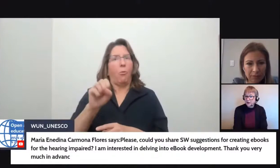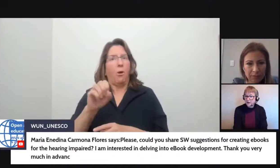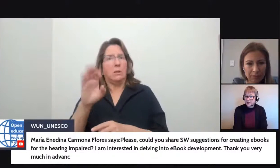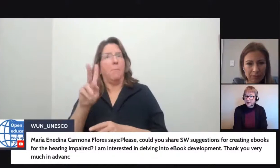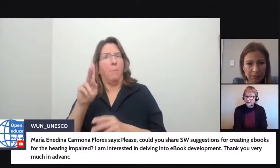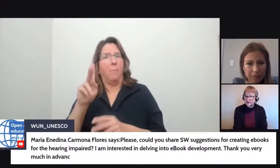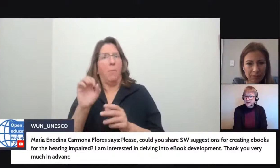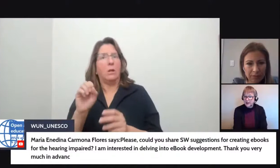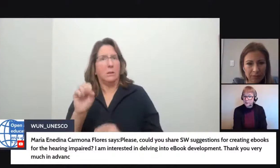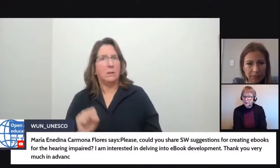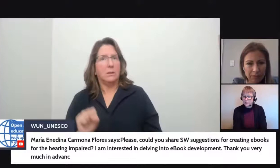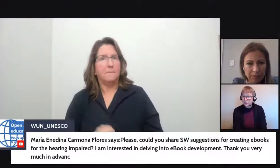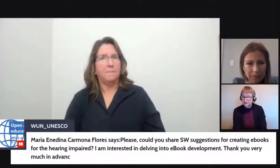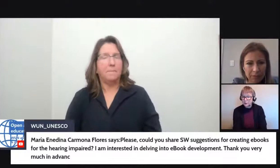bien.